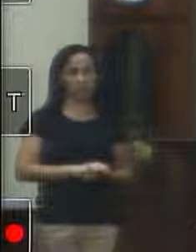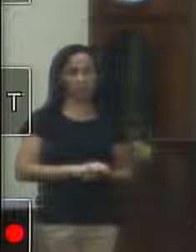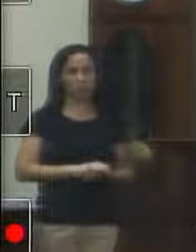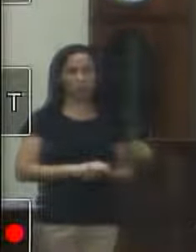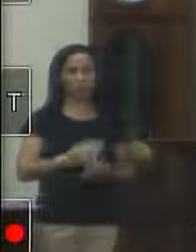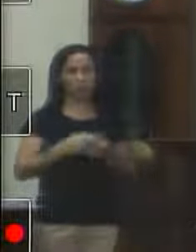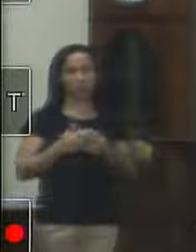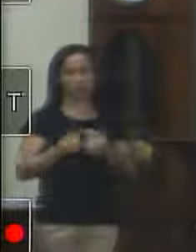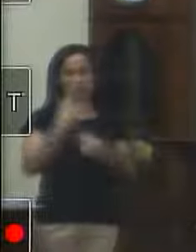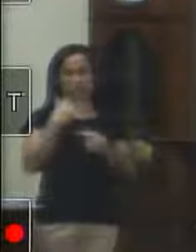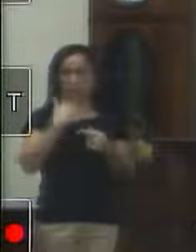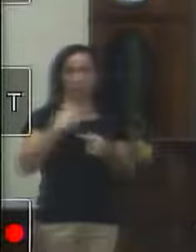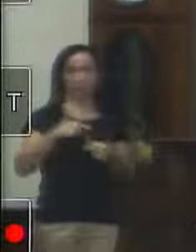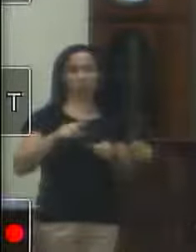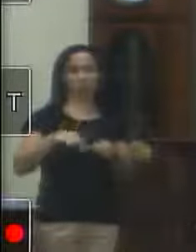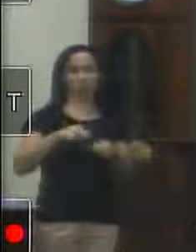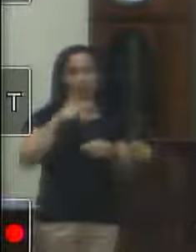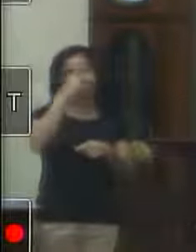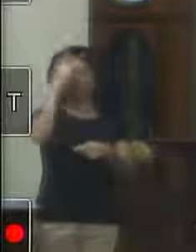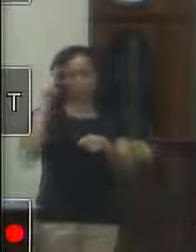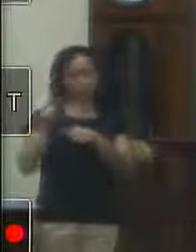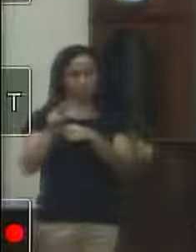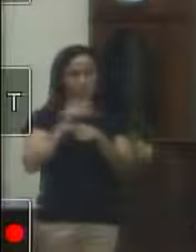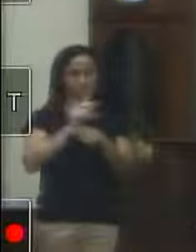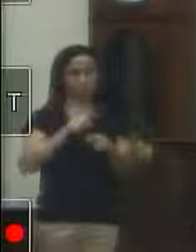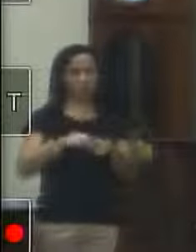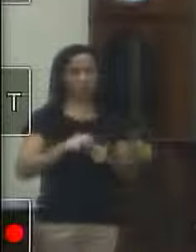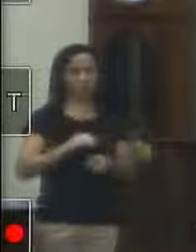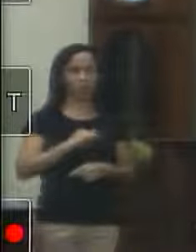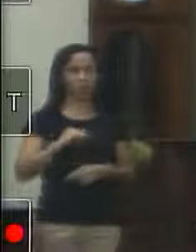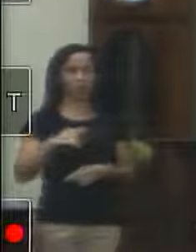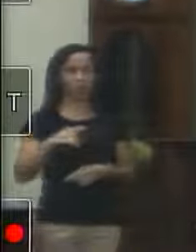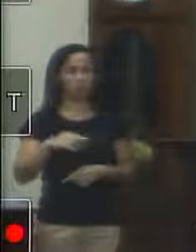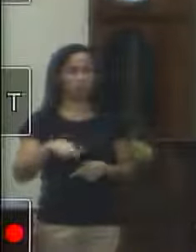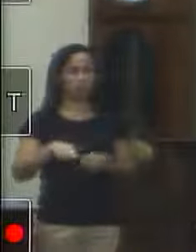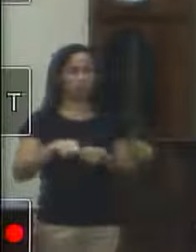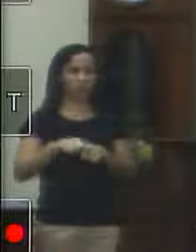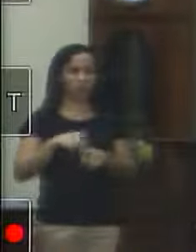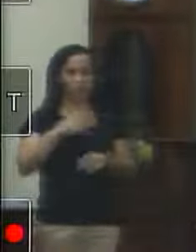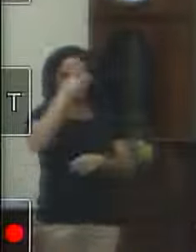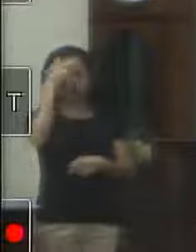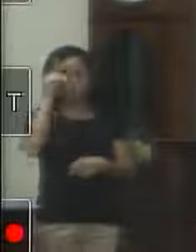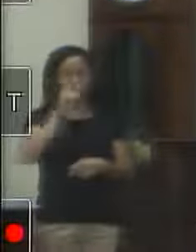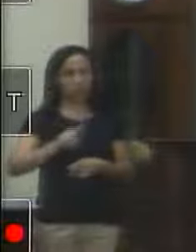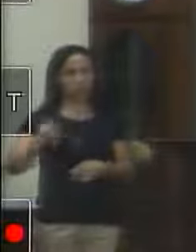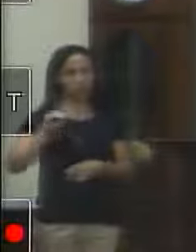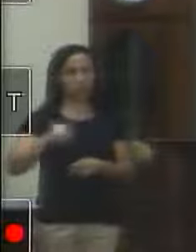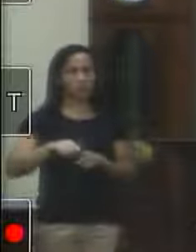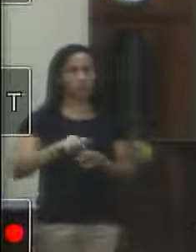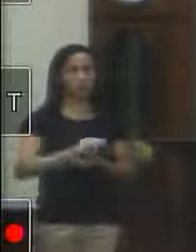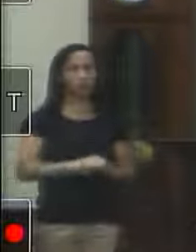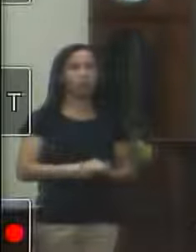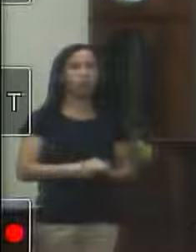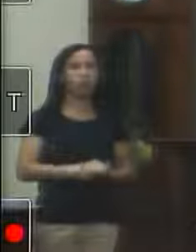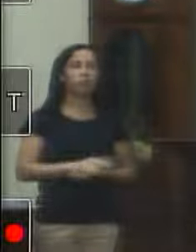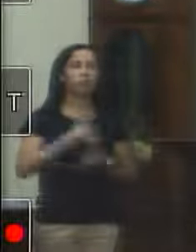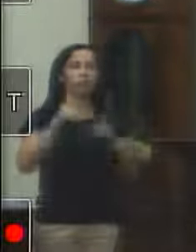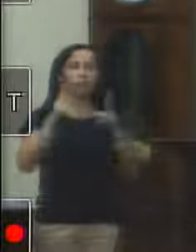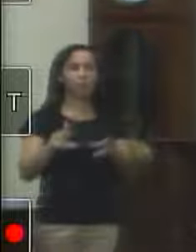estranheza, por que na sede não tinha fiscal, se a gente também notou que tinha pessoas fazendo uso da mesma